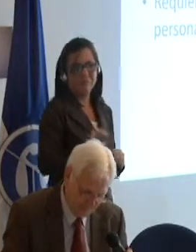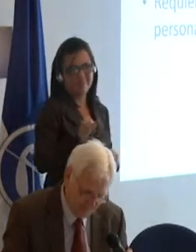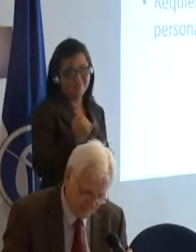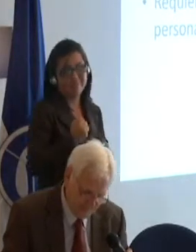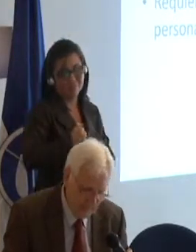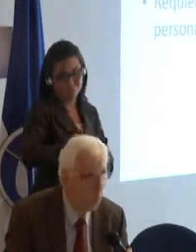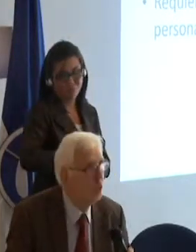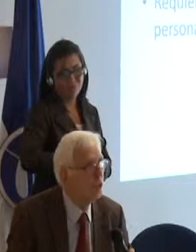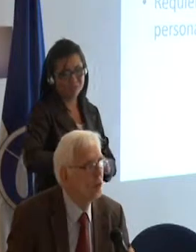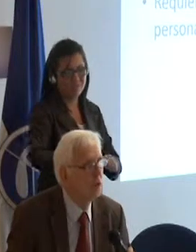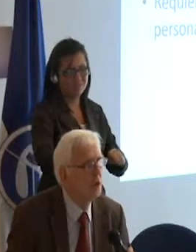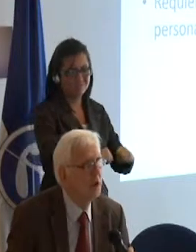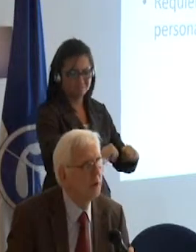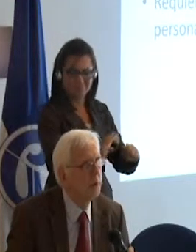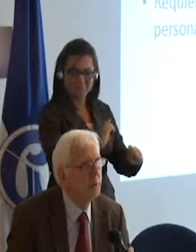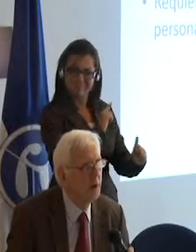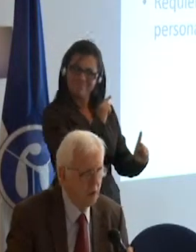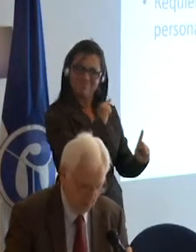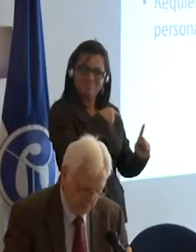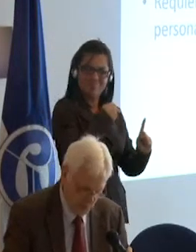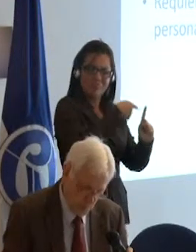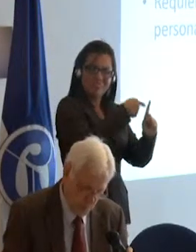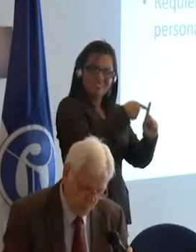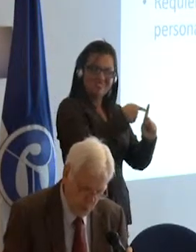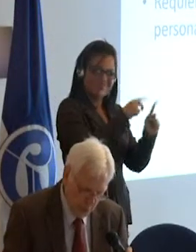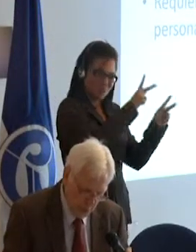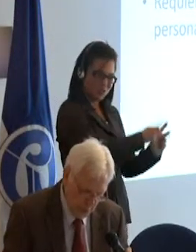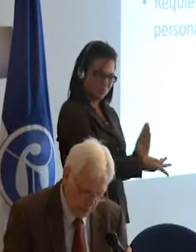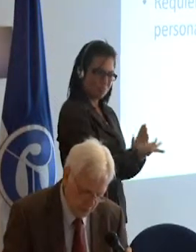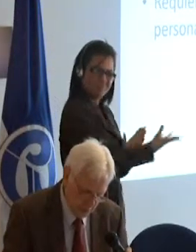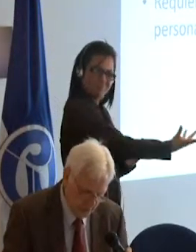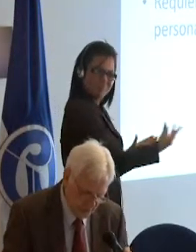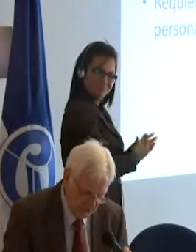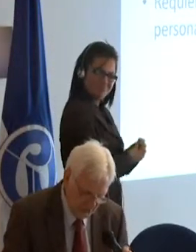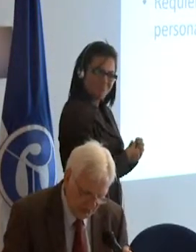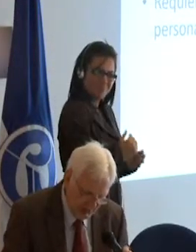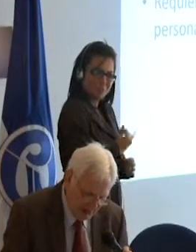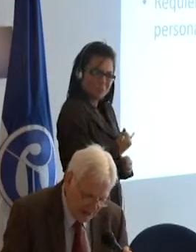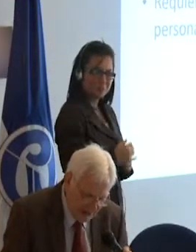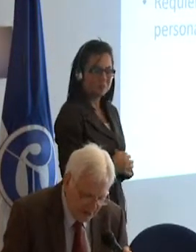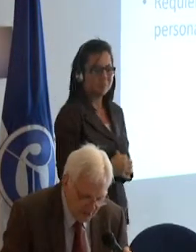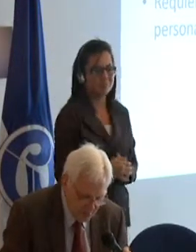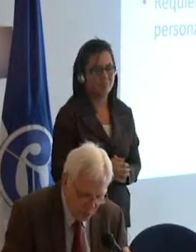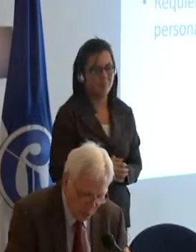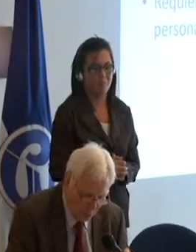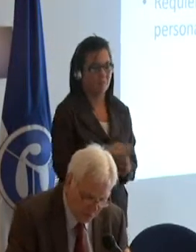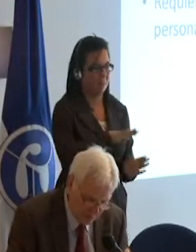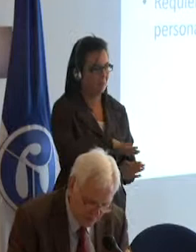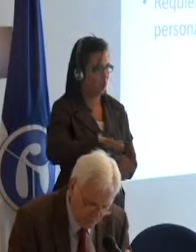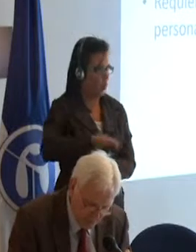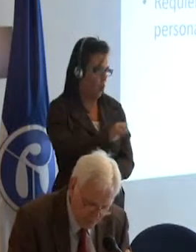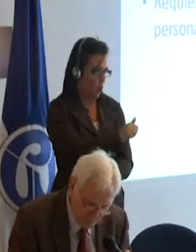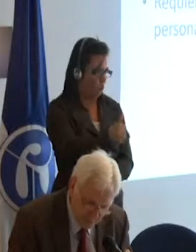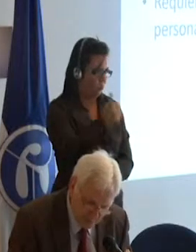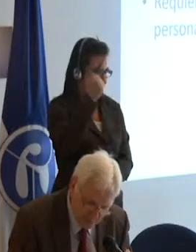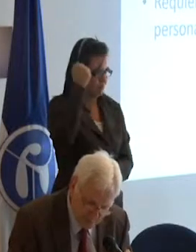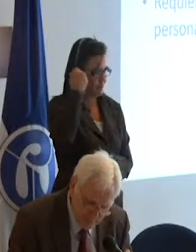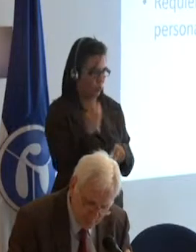esfuerzos, pero me parece positivo que los alumnos sean incluidos de esta manera. Una zona docente